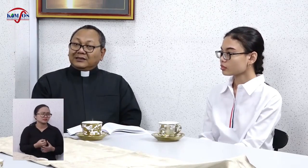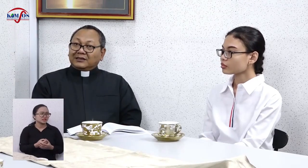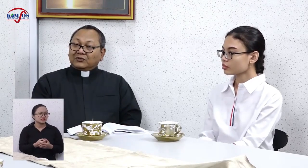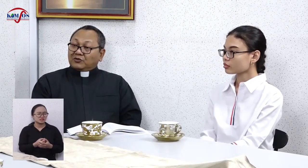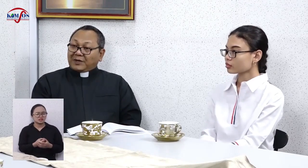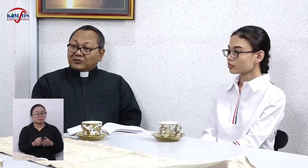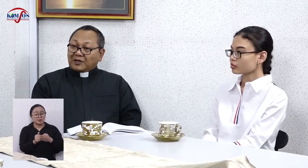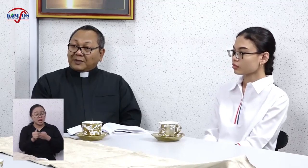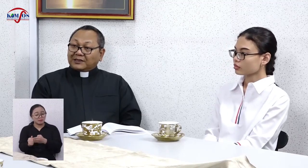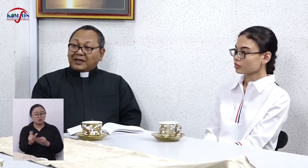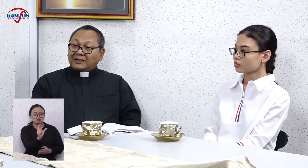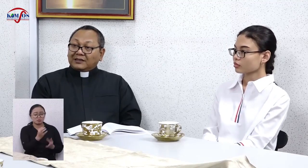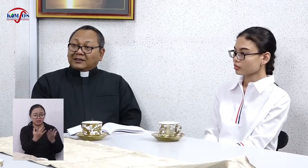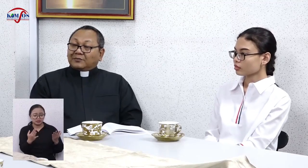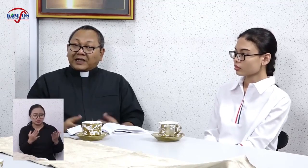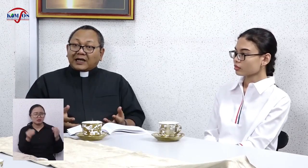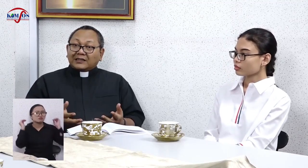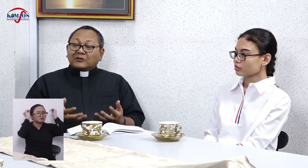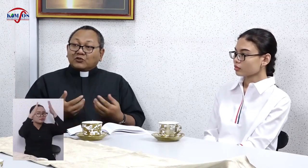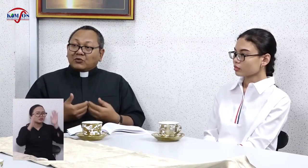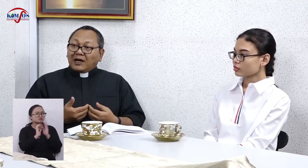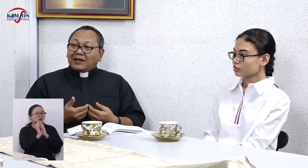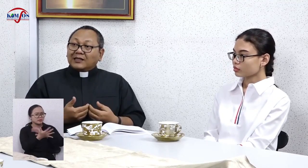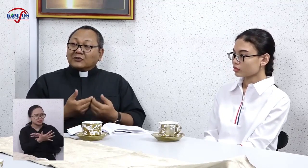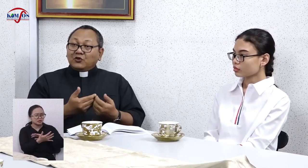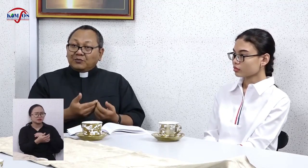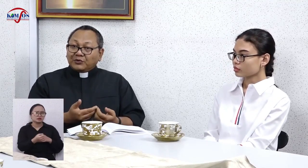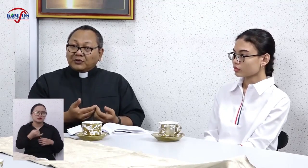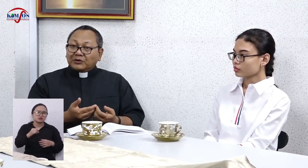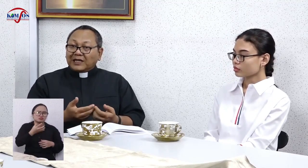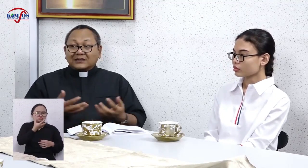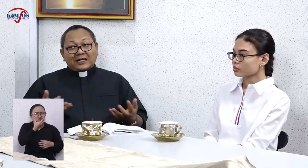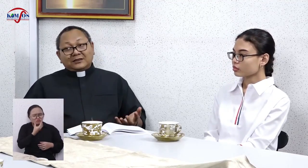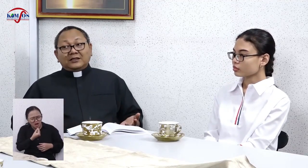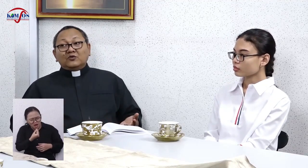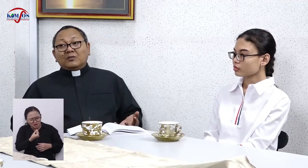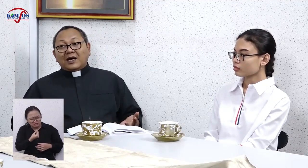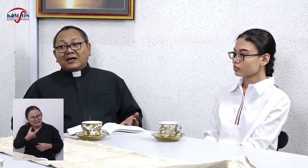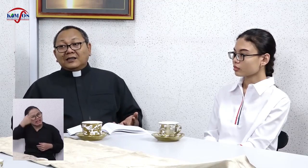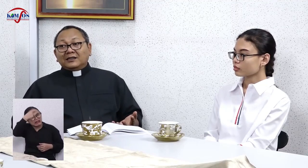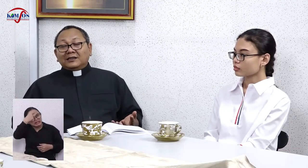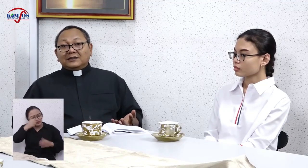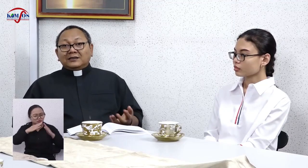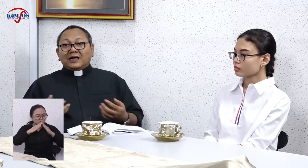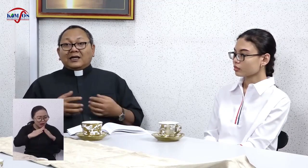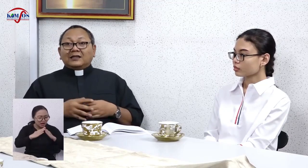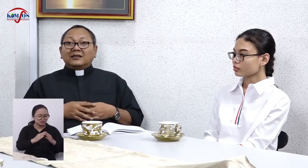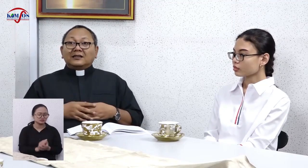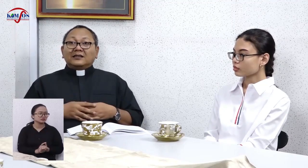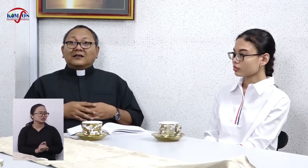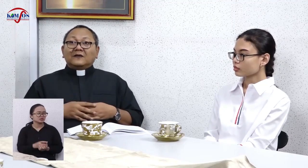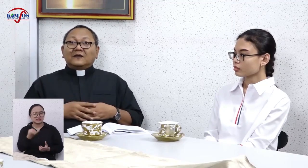di Keuskupan Surabaya mereka yang tua yang jompo yang sakit di rumah yang